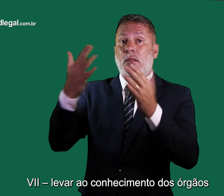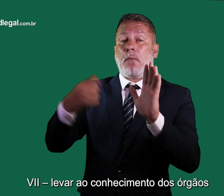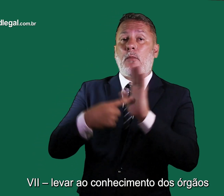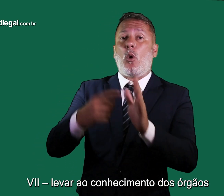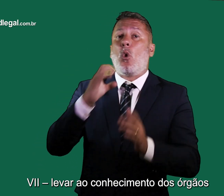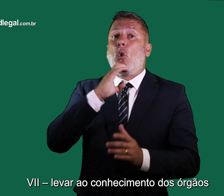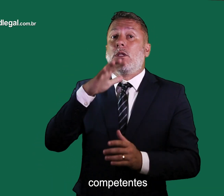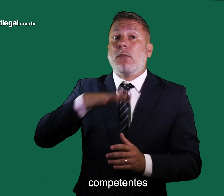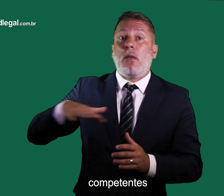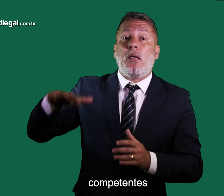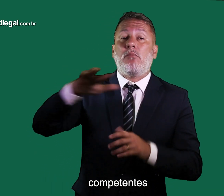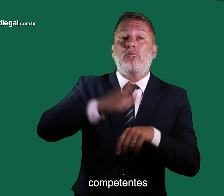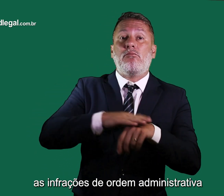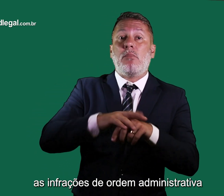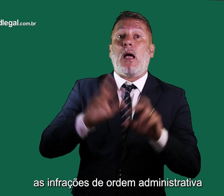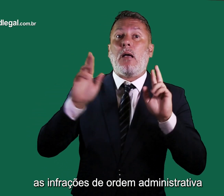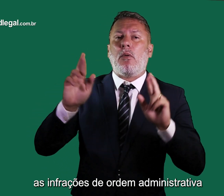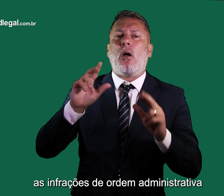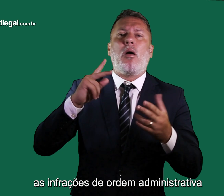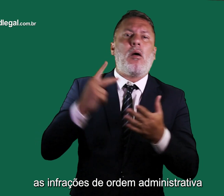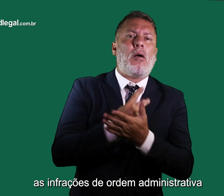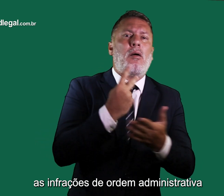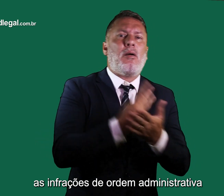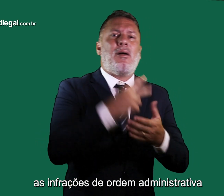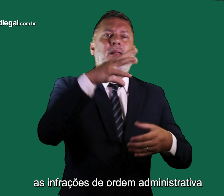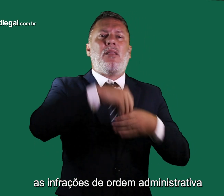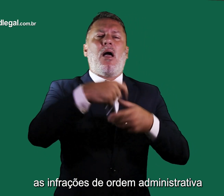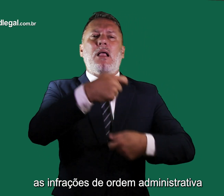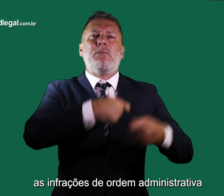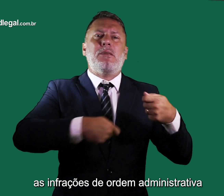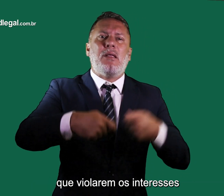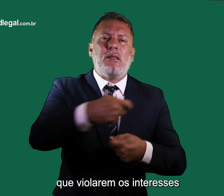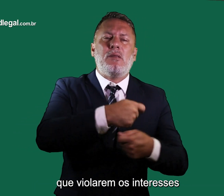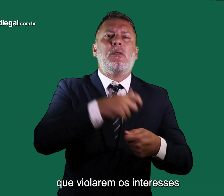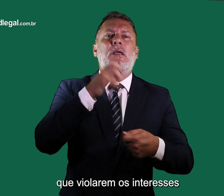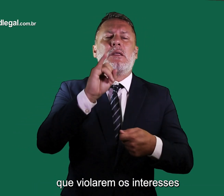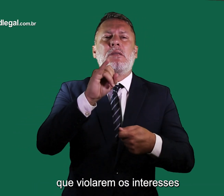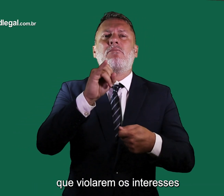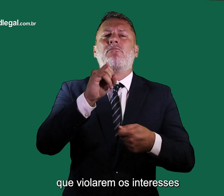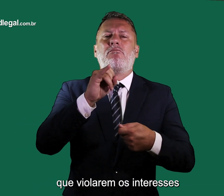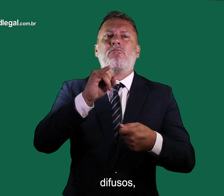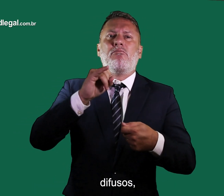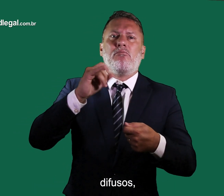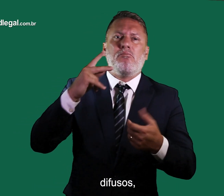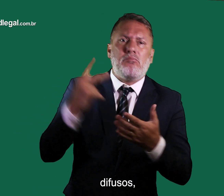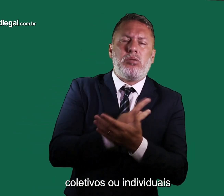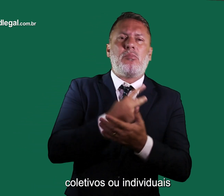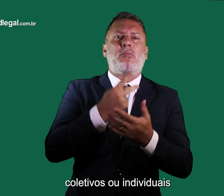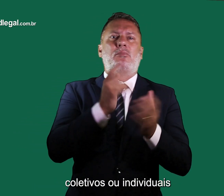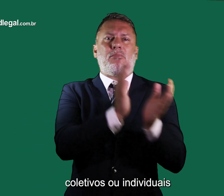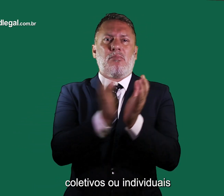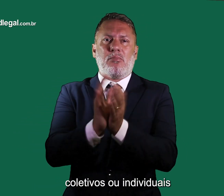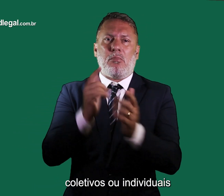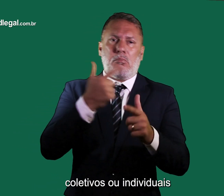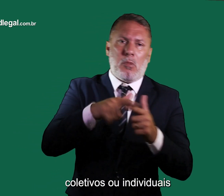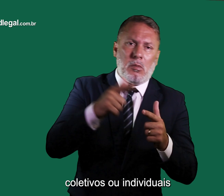dos órgãos competentes as infrações de ordem administrativa que violarem os interesses difusos, coletivos ou individuais